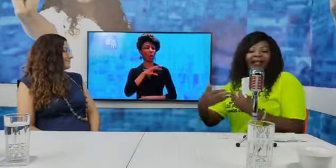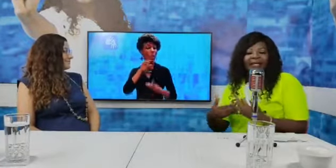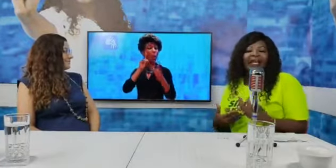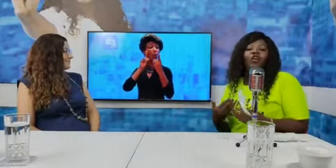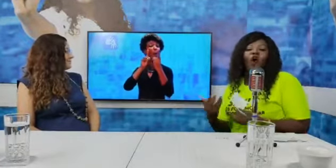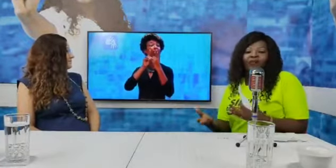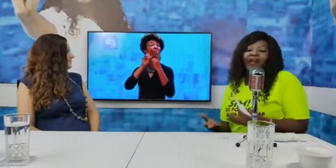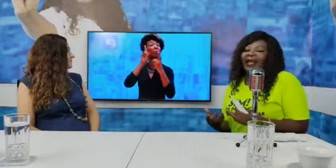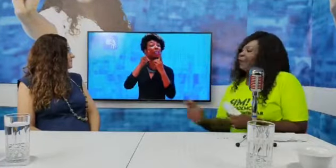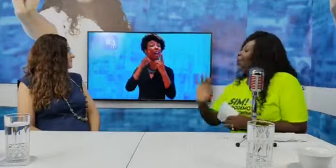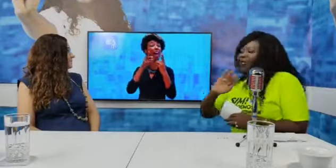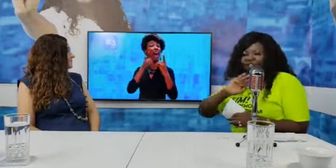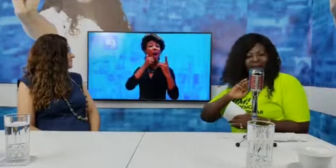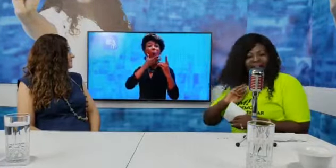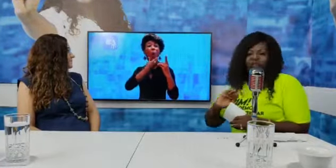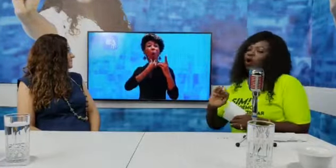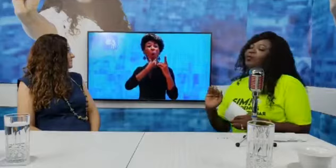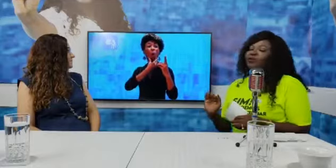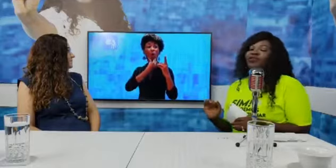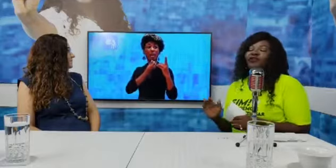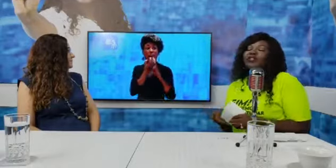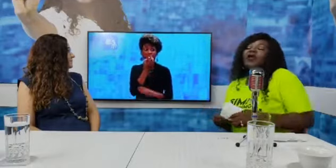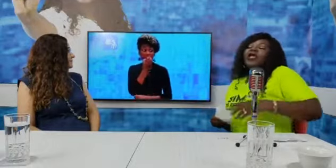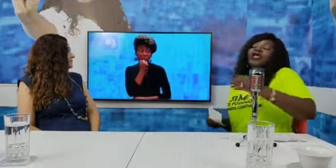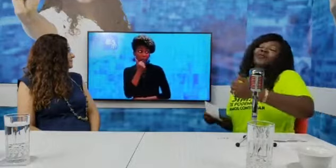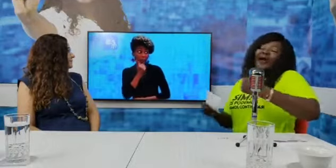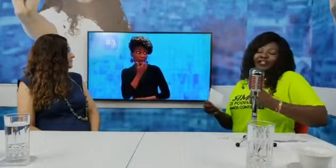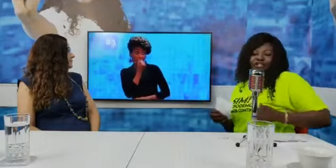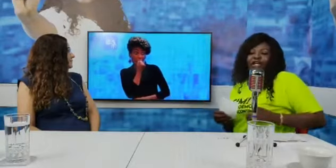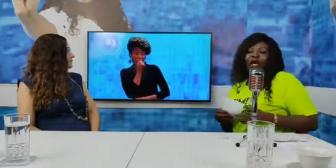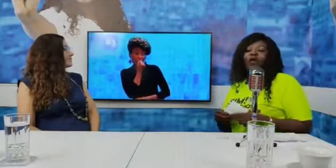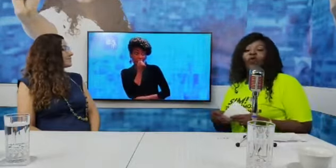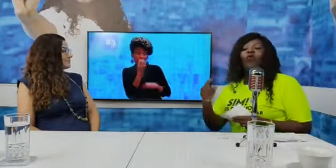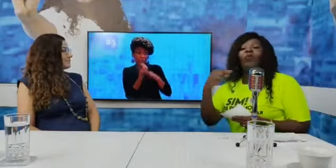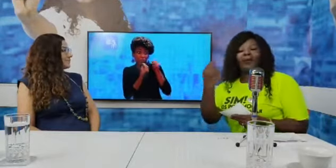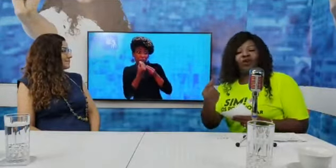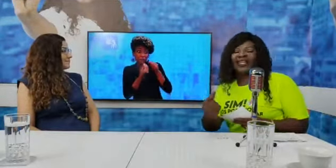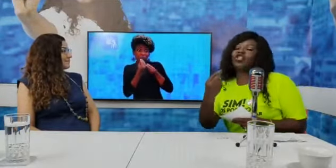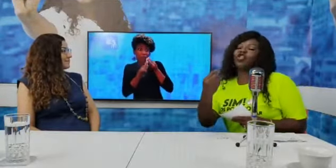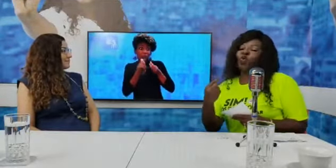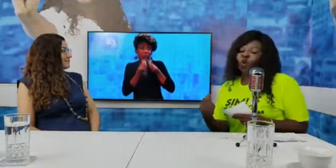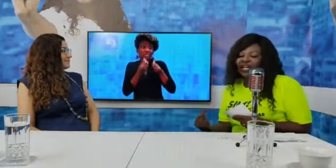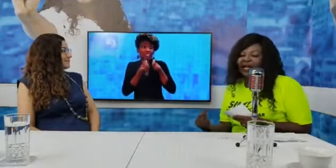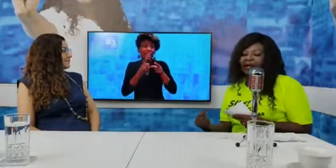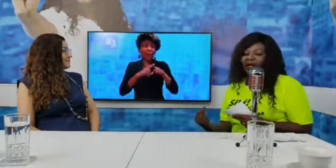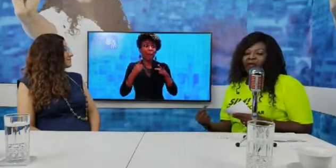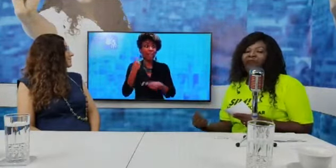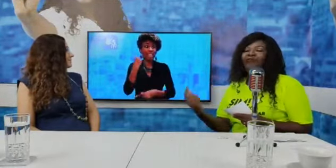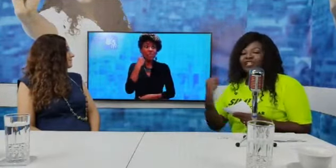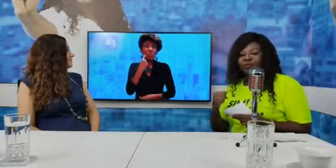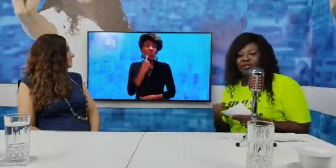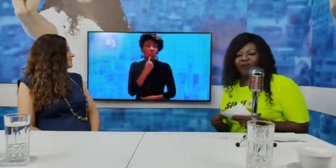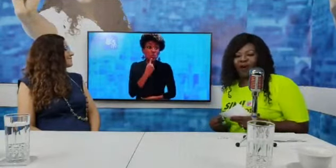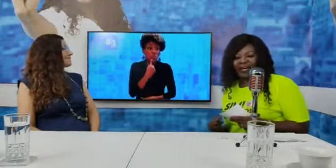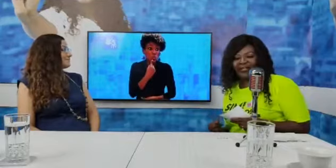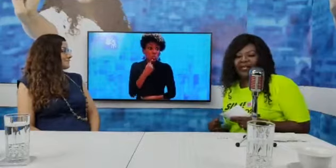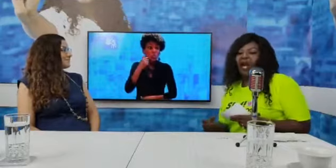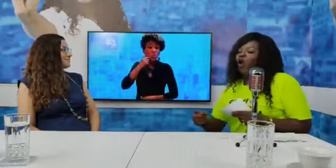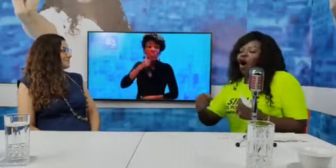é ali quem ouve aquela mulher, já se torna muito difícil. Imagina uma mulher surda, vítima